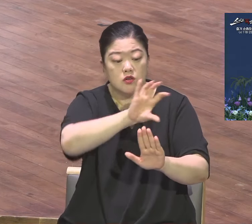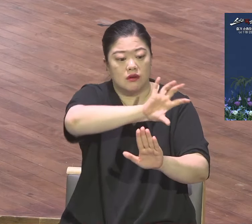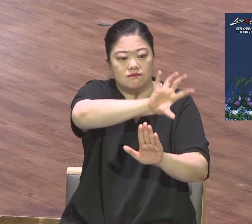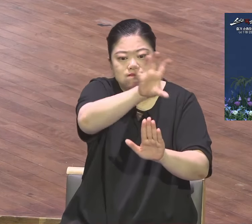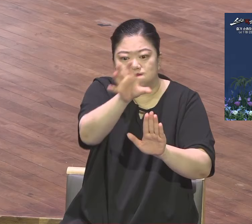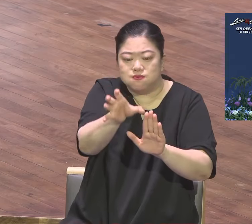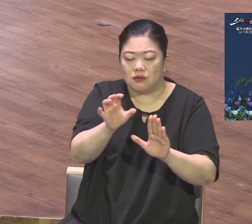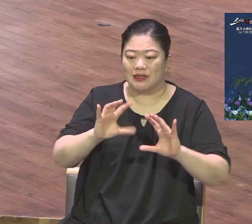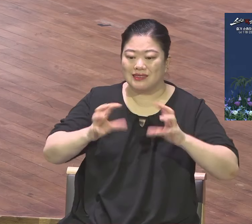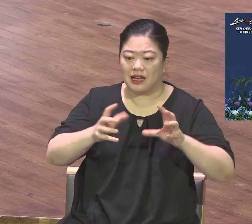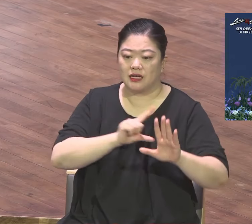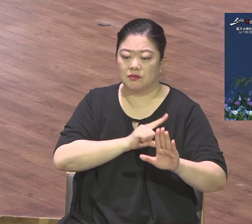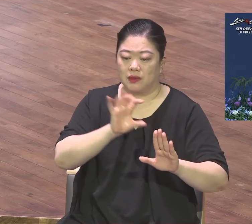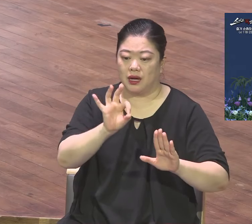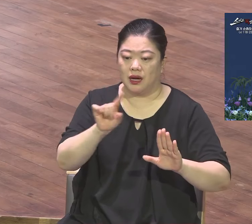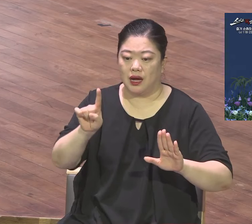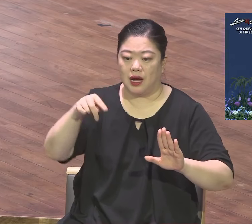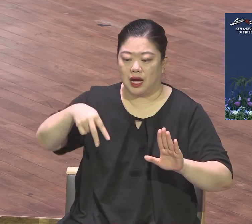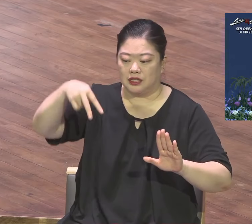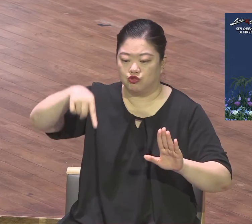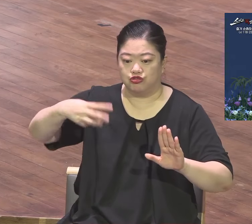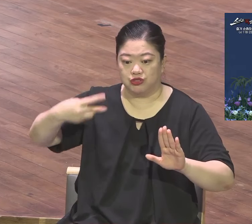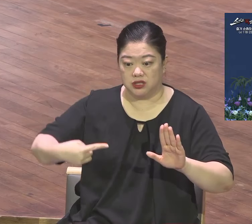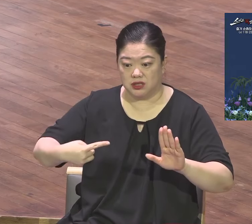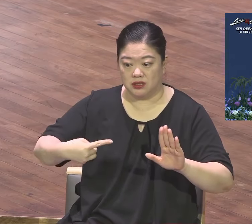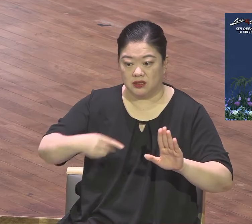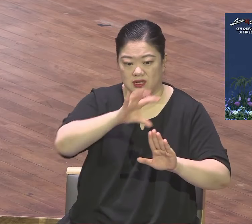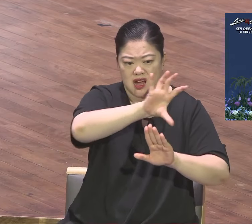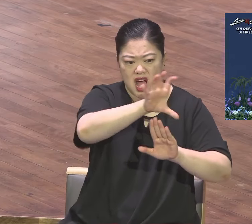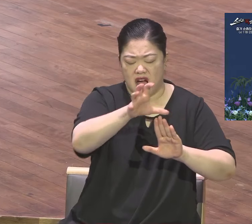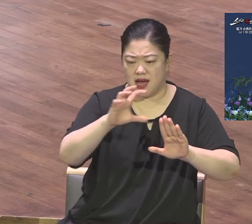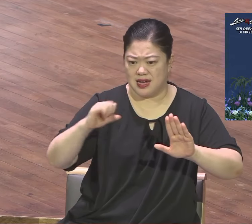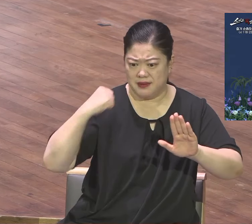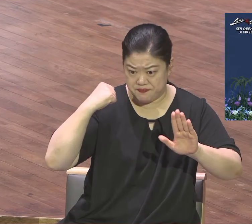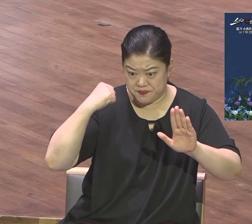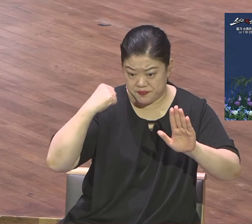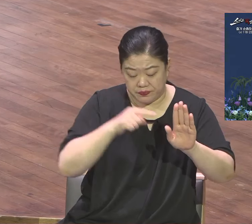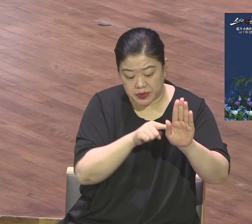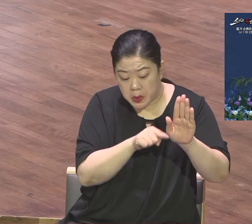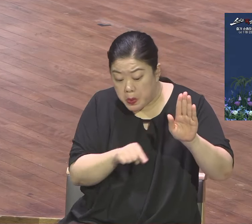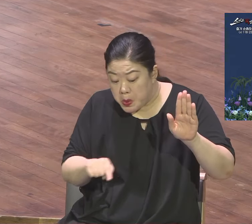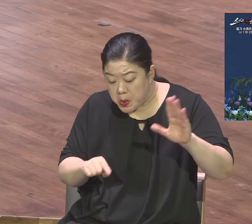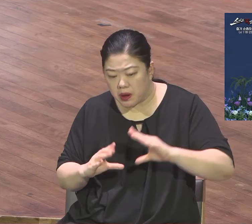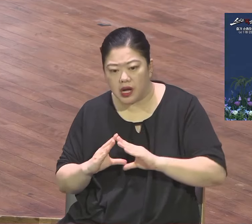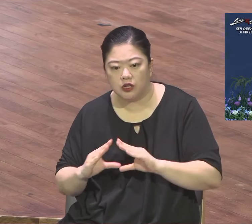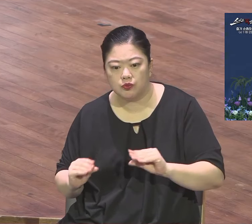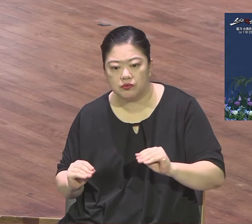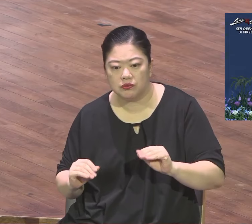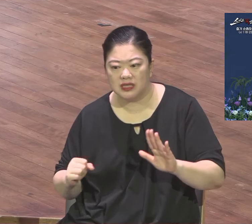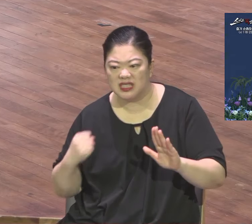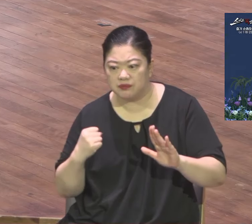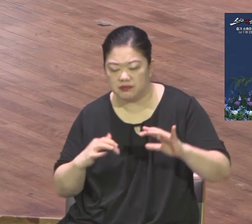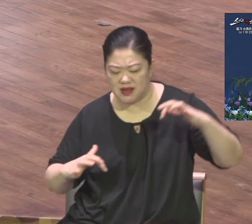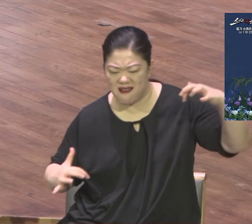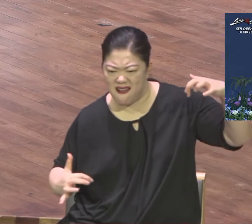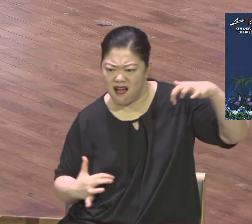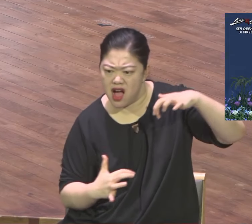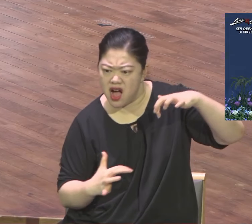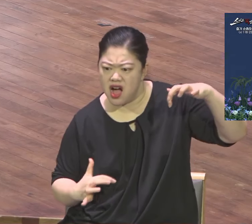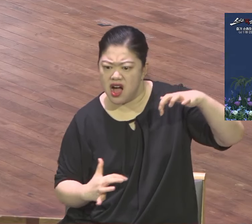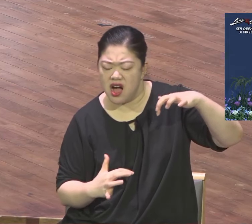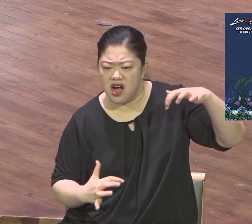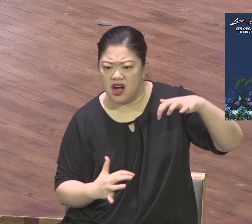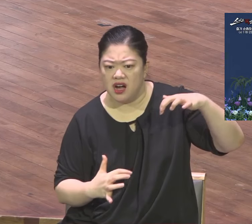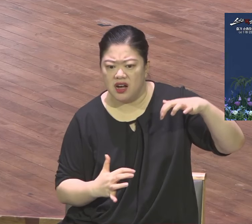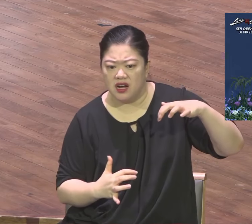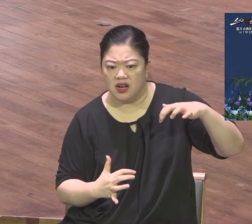강대국이죠. 이 남쪽에서는 애굽. 이래서 두 강대국이 이 진을 탁 치고 있는데 이